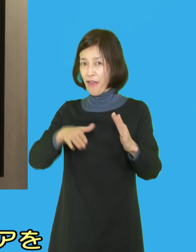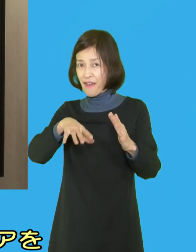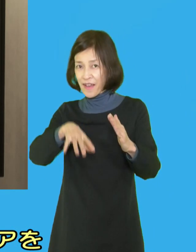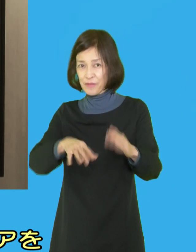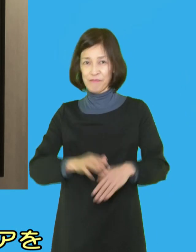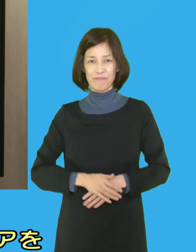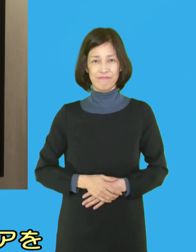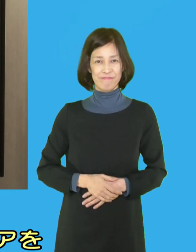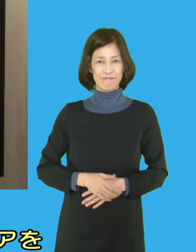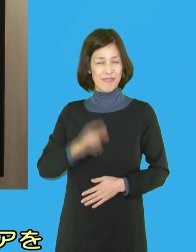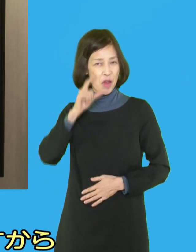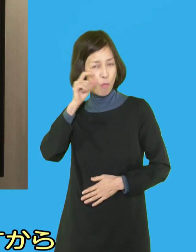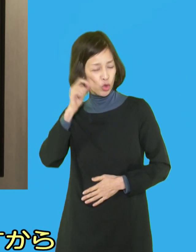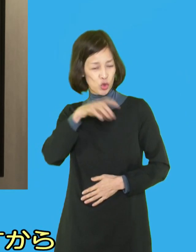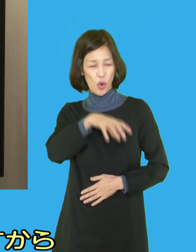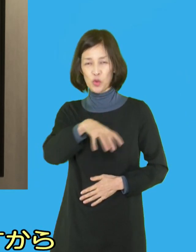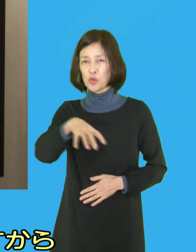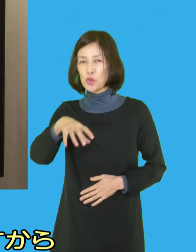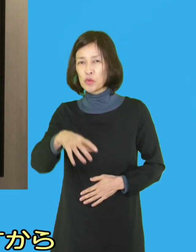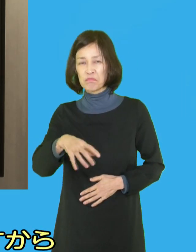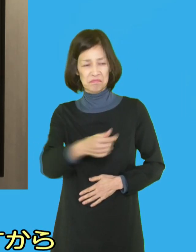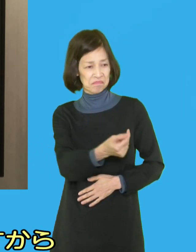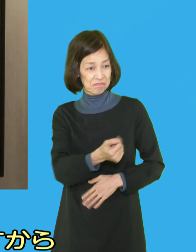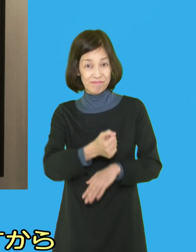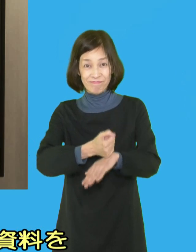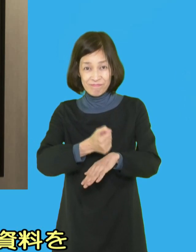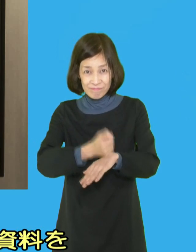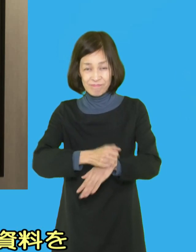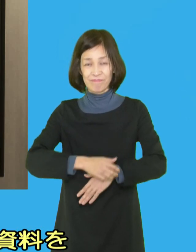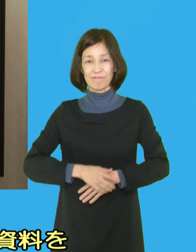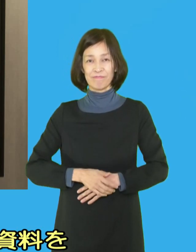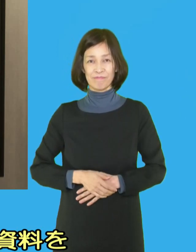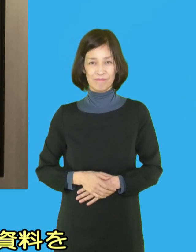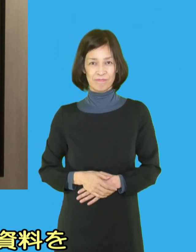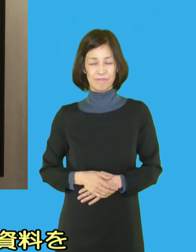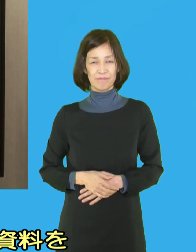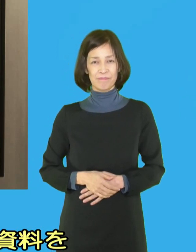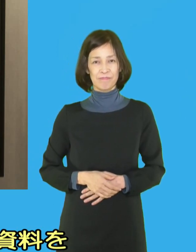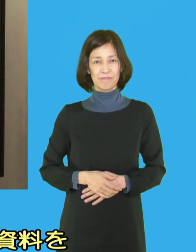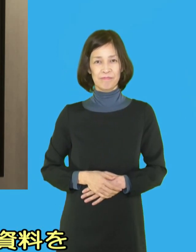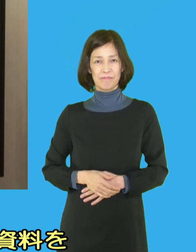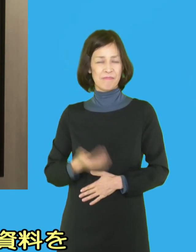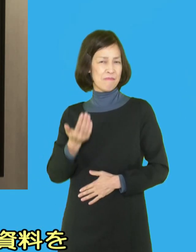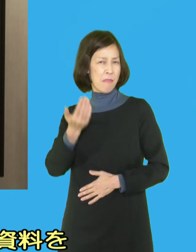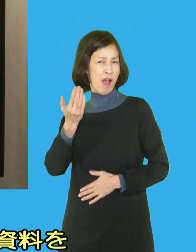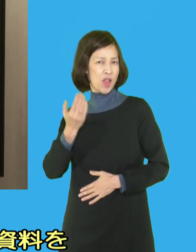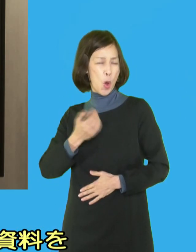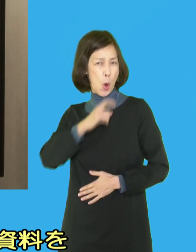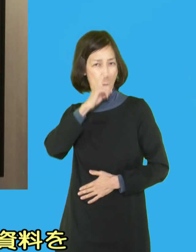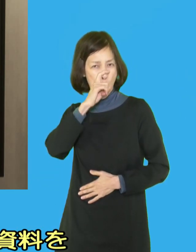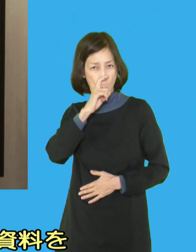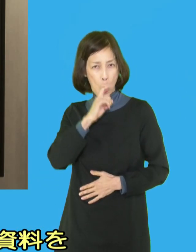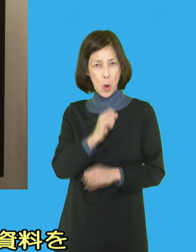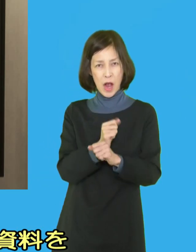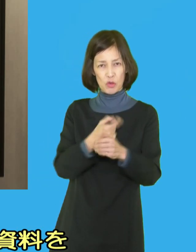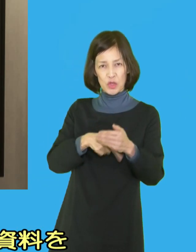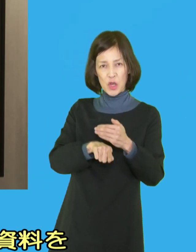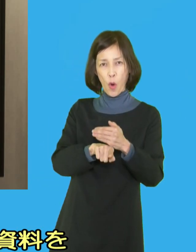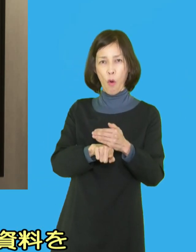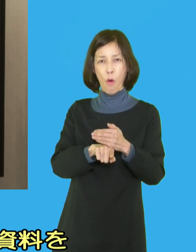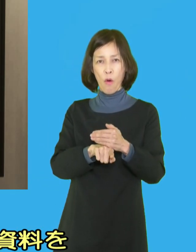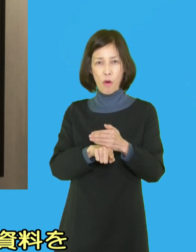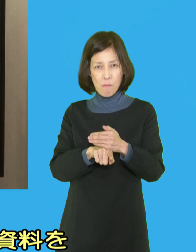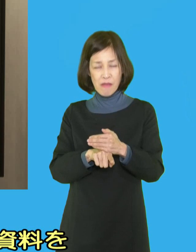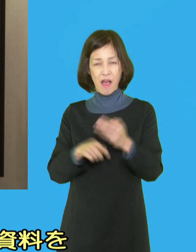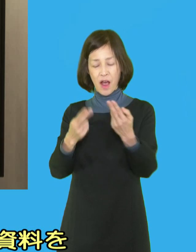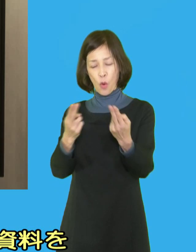ズ古事古墳群、モズ古墳群のエリアを訪れていただくんですから、まあ、考古学的な資料であるとか、まあ、貴重な古